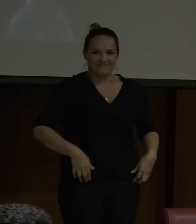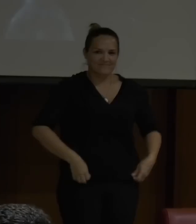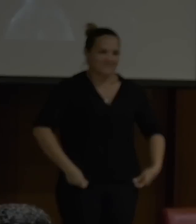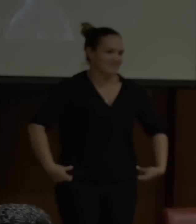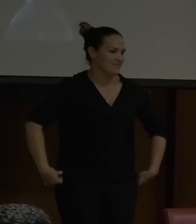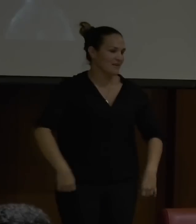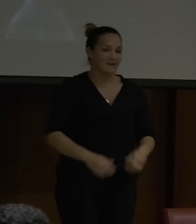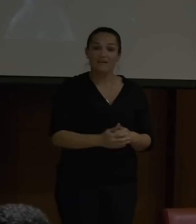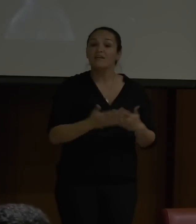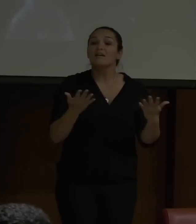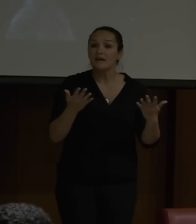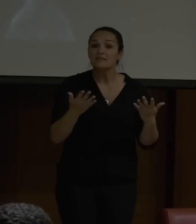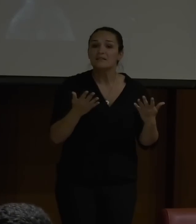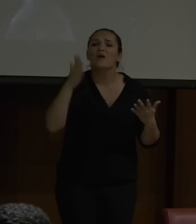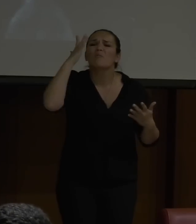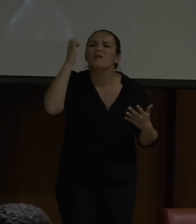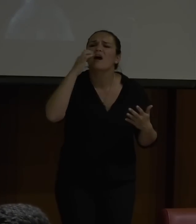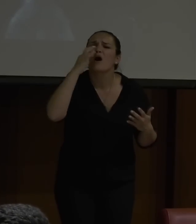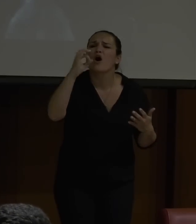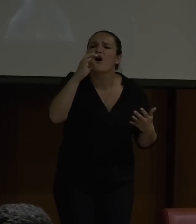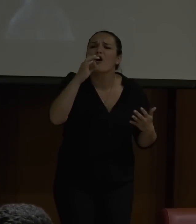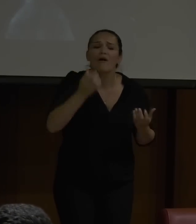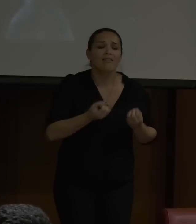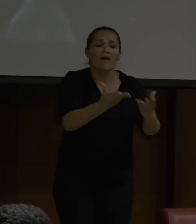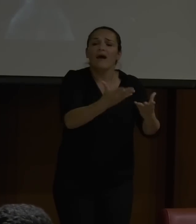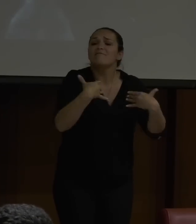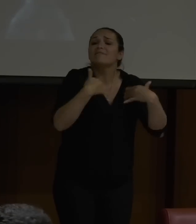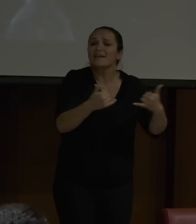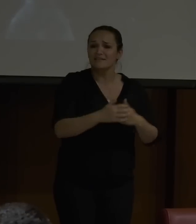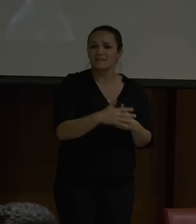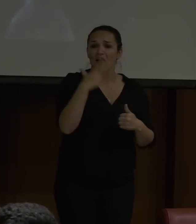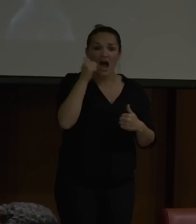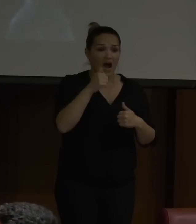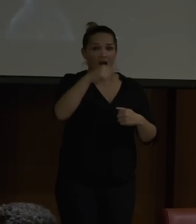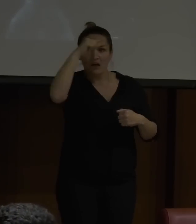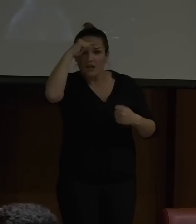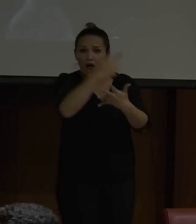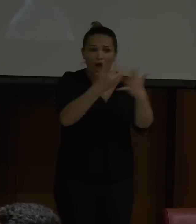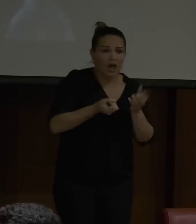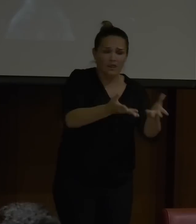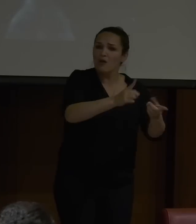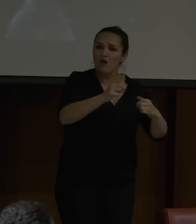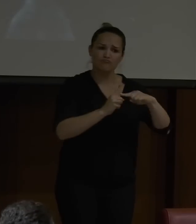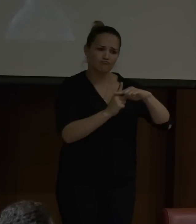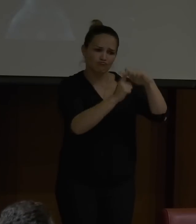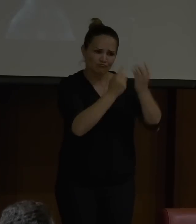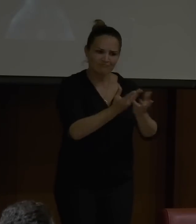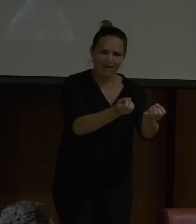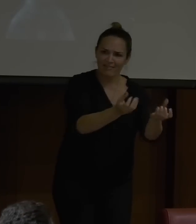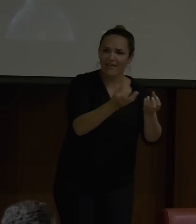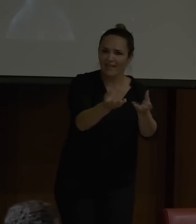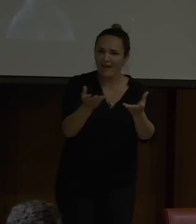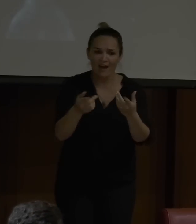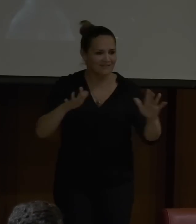¿Por qué Leandro les decía estas cosas? Para que fueran felices. ¿Hay algo mejor que un hombre pueda hacer que por los demás